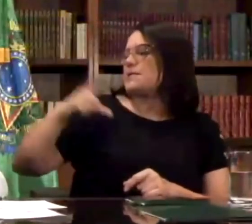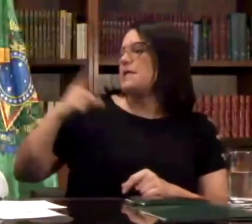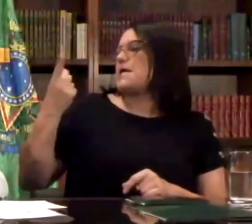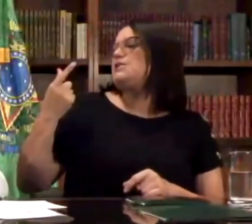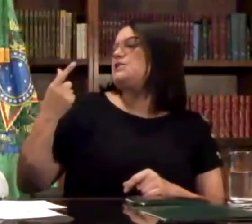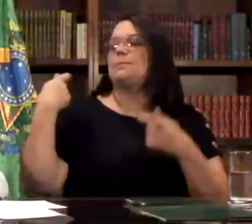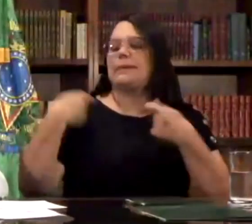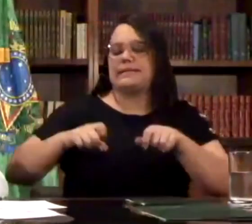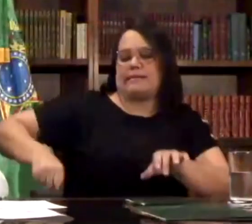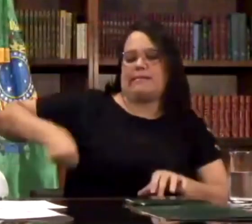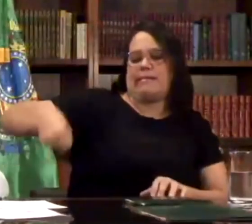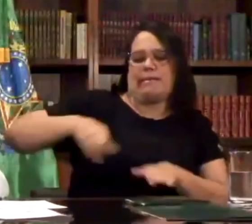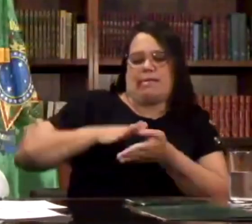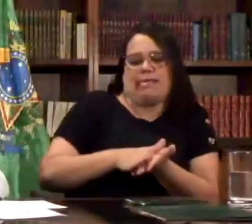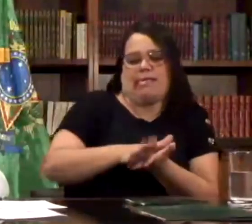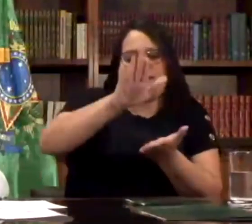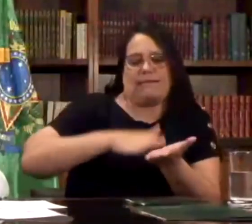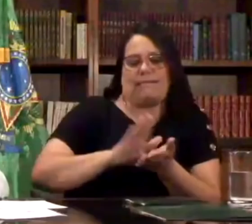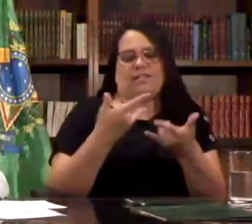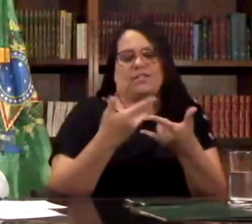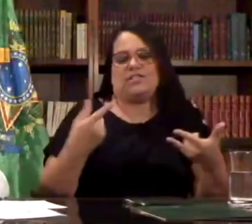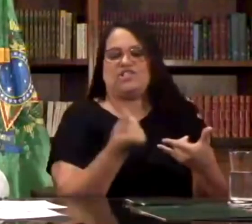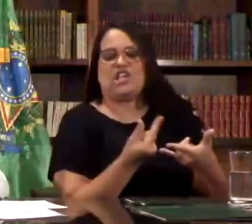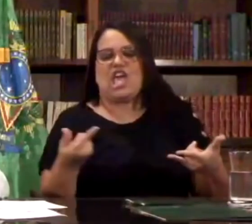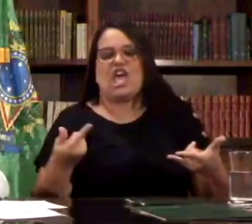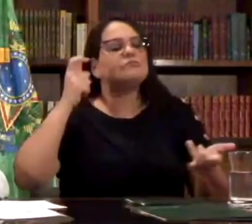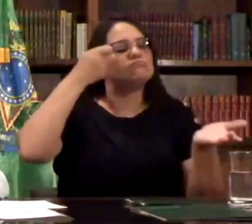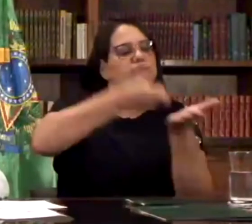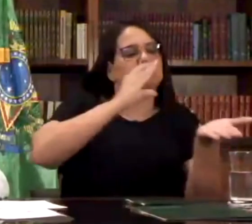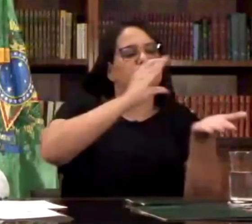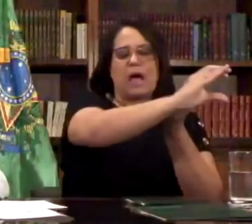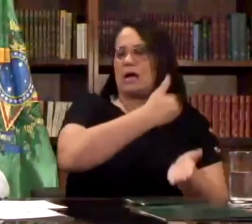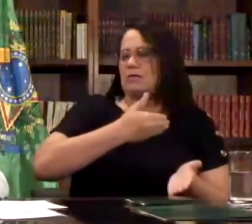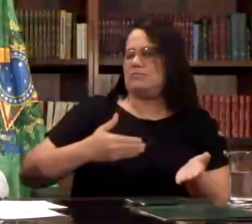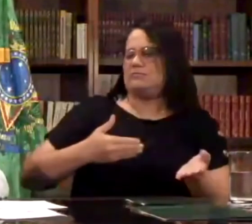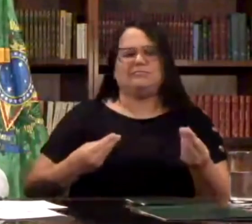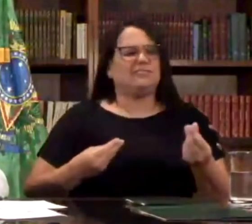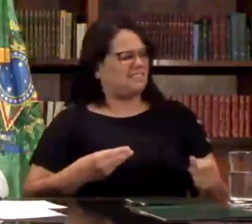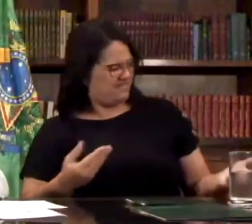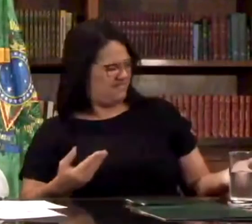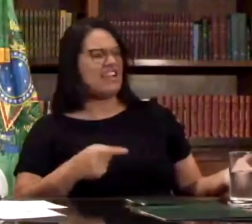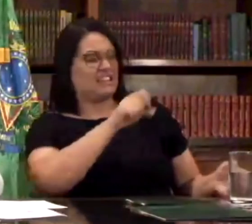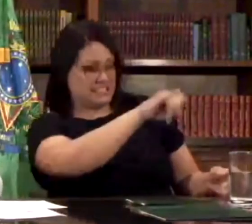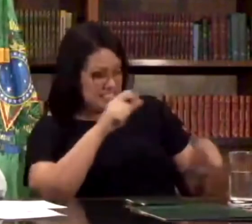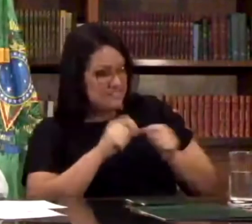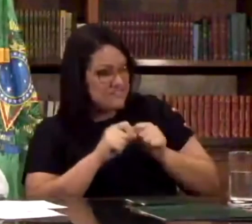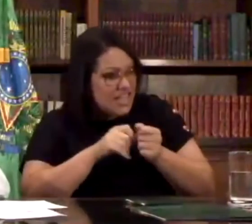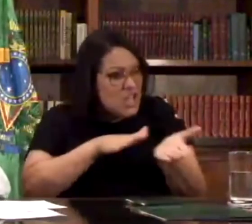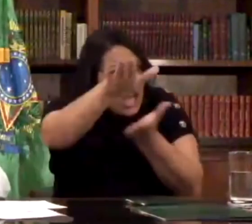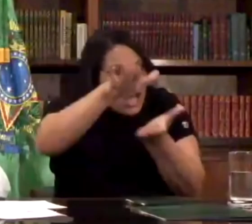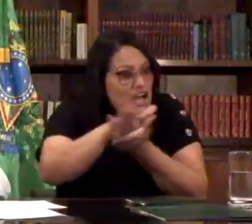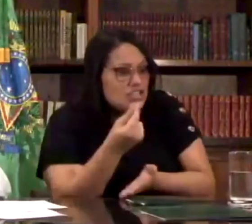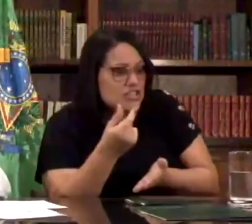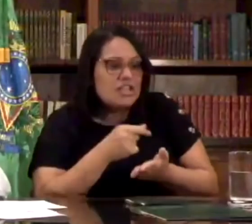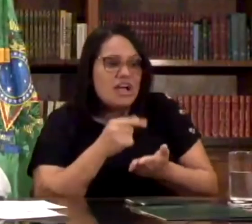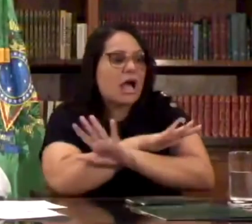rodar. Eu não vou rodar a moeda lá, o Paulo Guedes não vai fazer isso, e nem o Roberto Campos do Banco Central, que se rodar a moeda vem inflação, daí acaba o